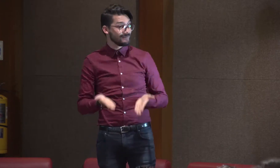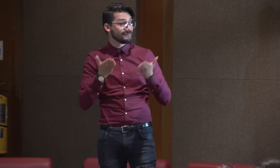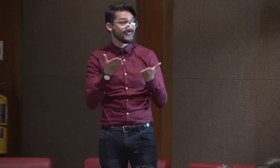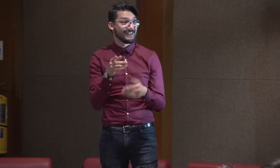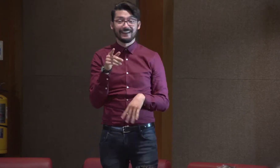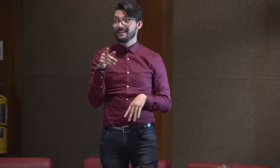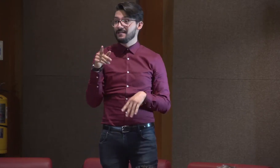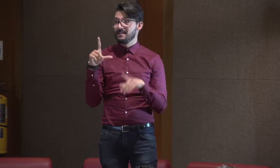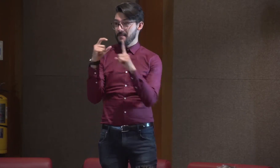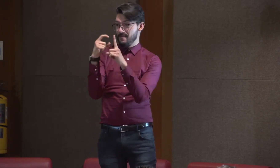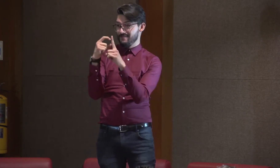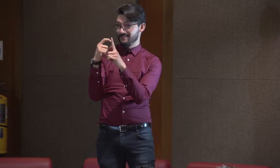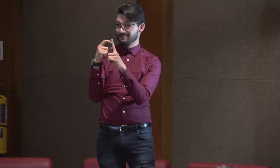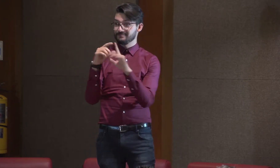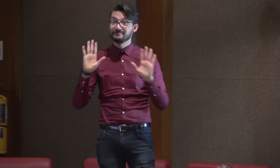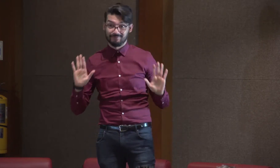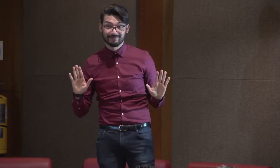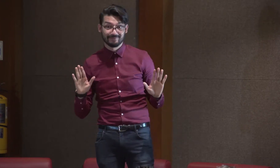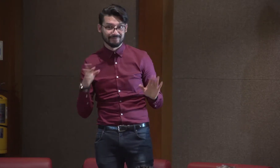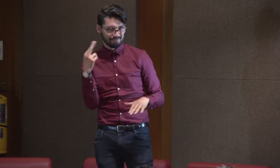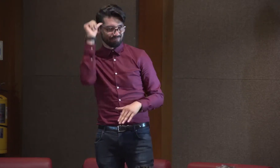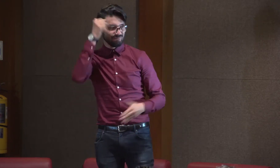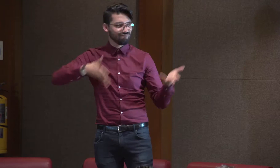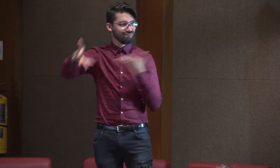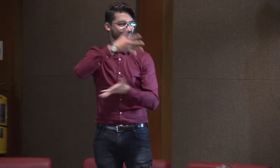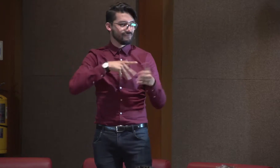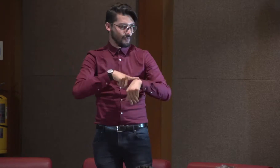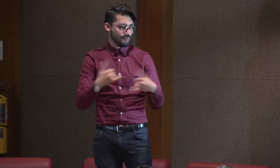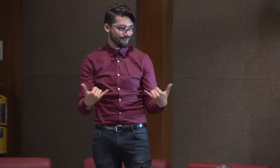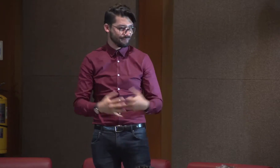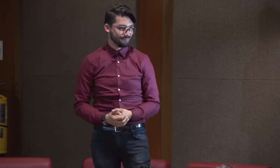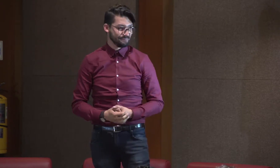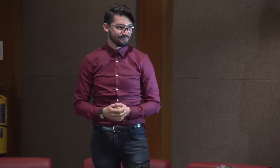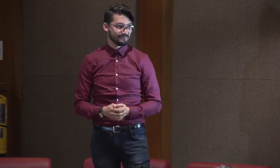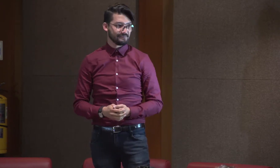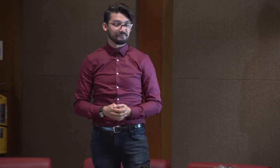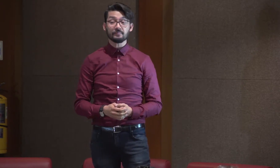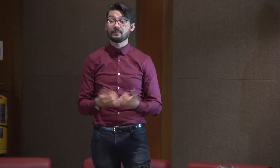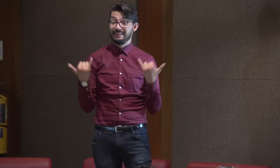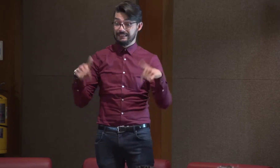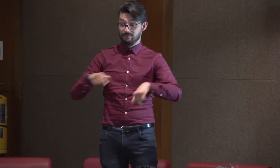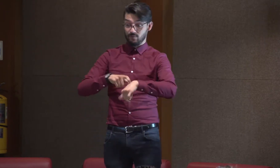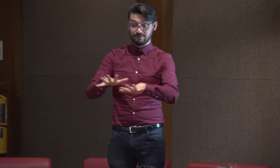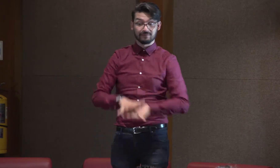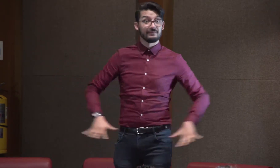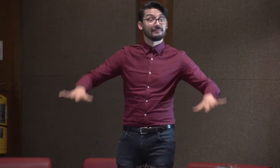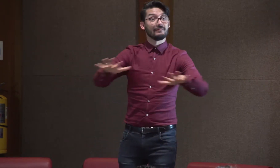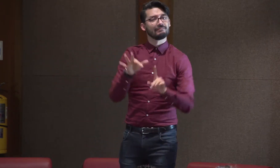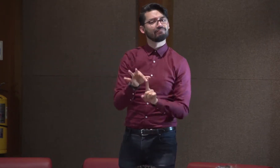aprender lengua de señas y recuerden que podemos compartir nuestras publicaciones con el numeral La Paz se toma la palabra.